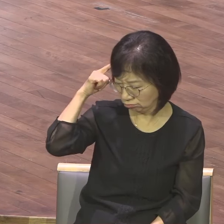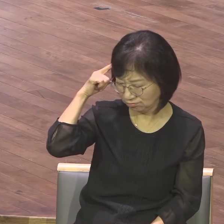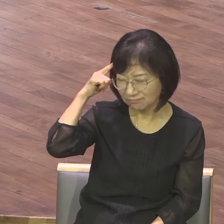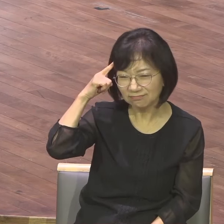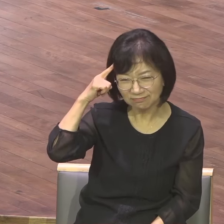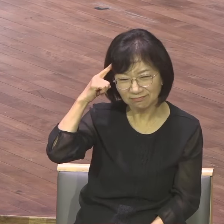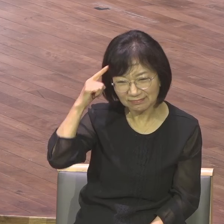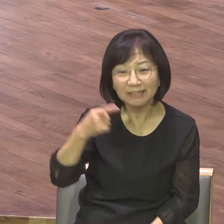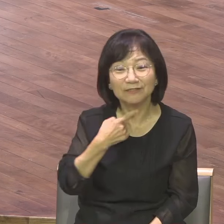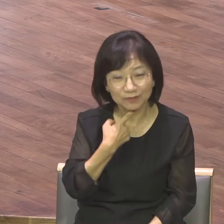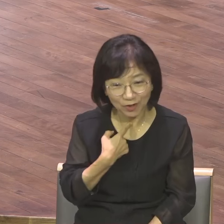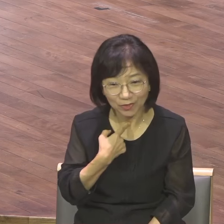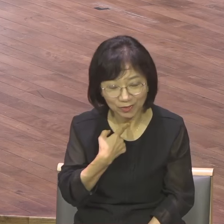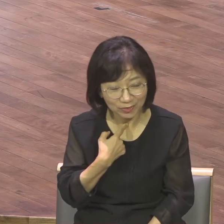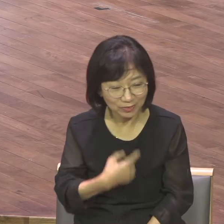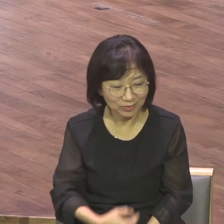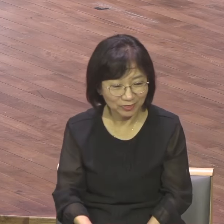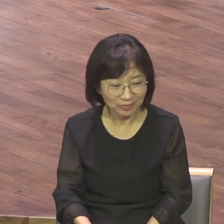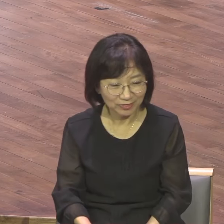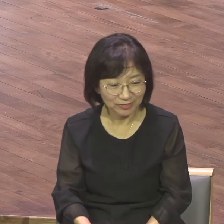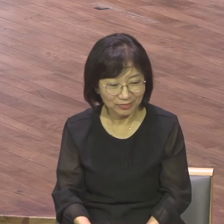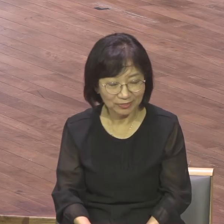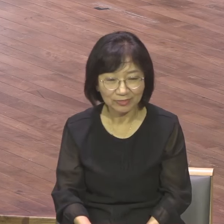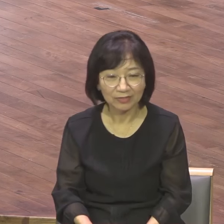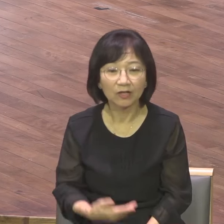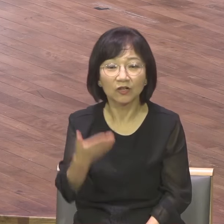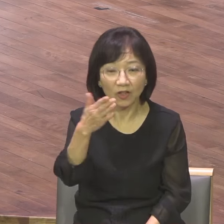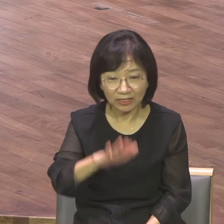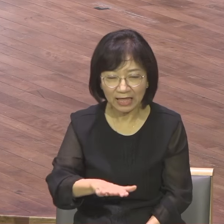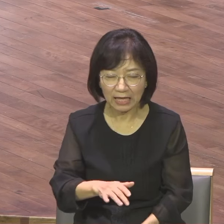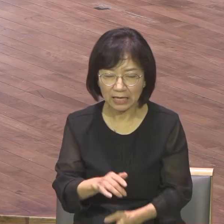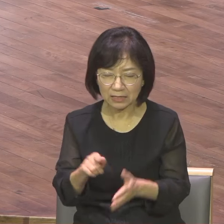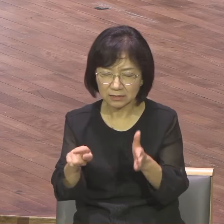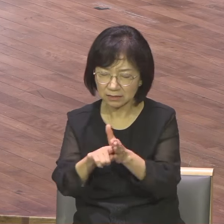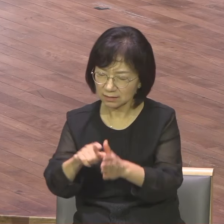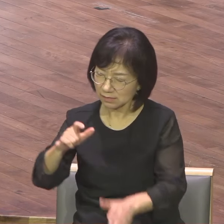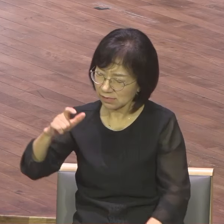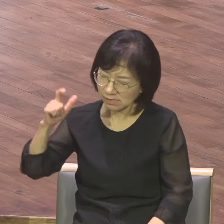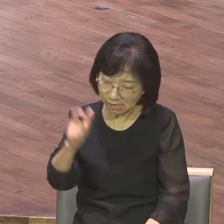그 분위기 속에서요, 저만 살아남았어요 지금까지. 아시겠어요?